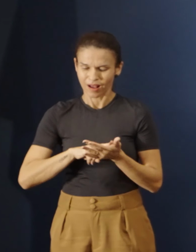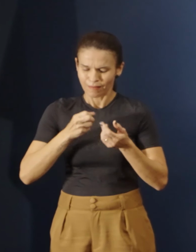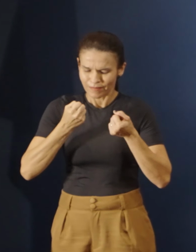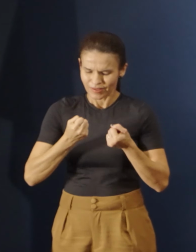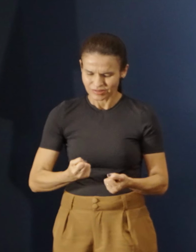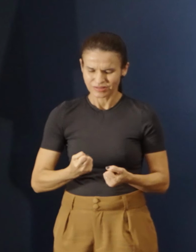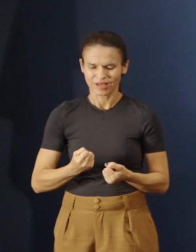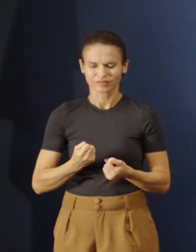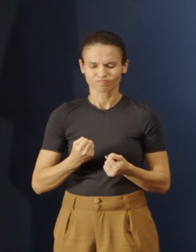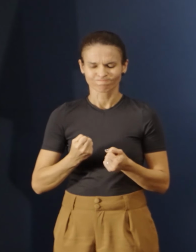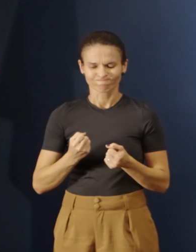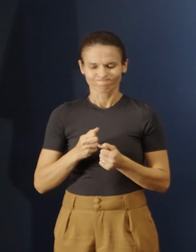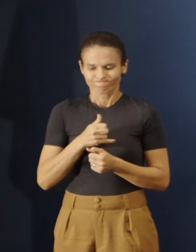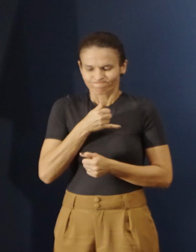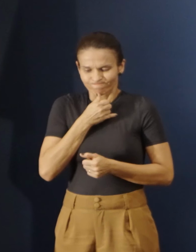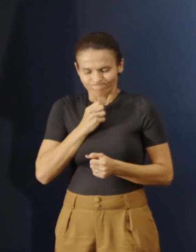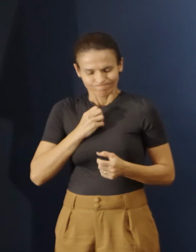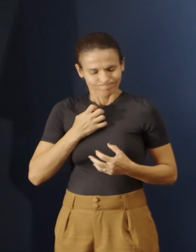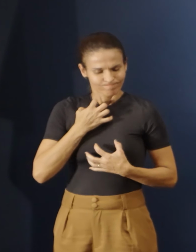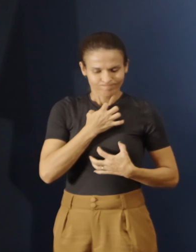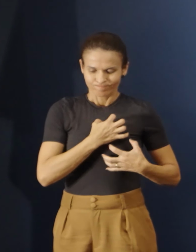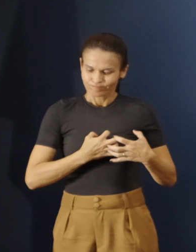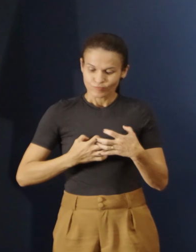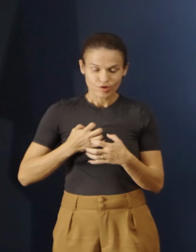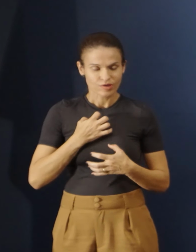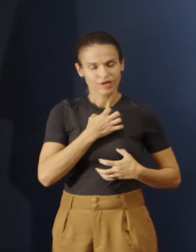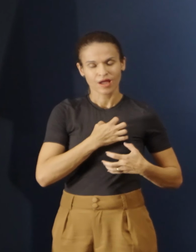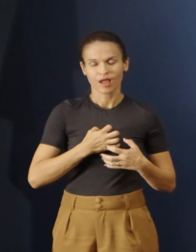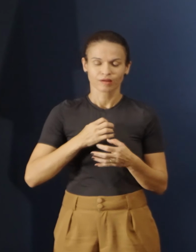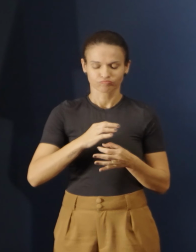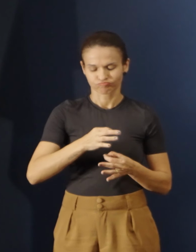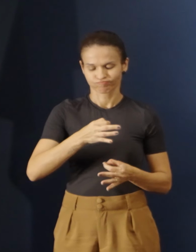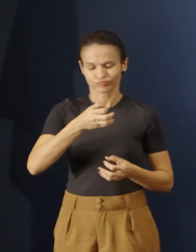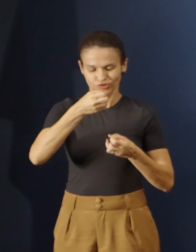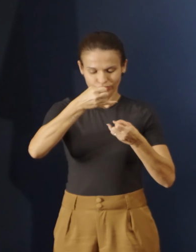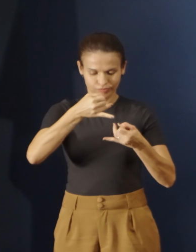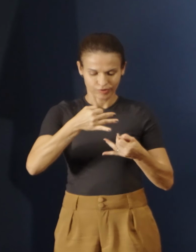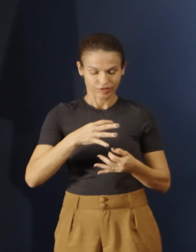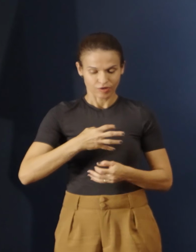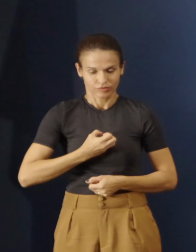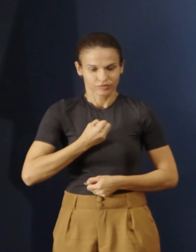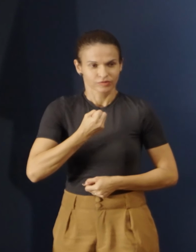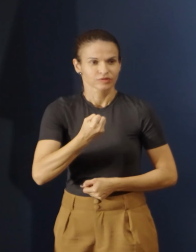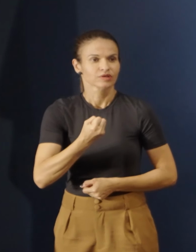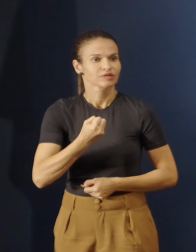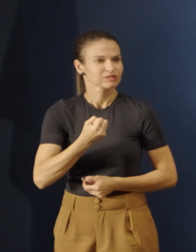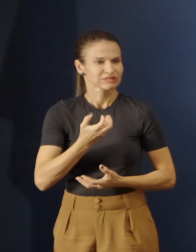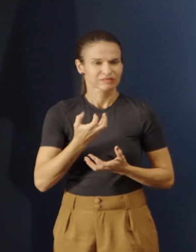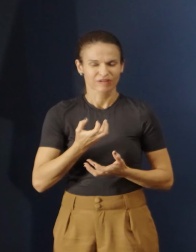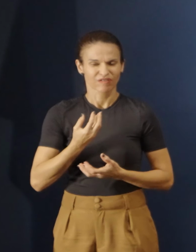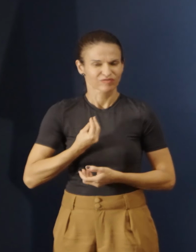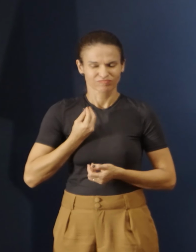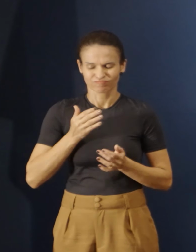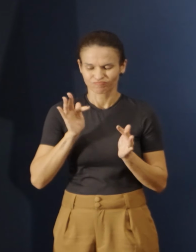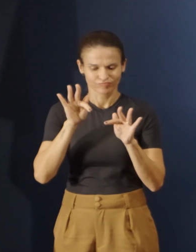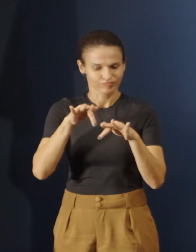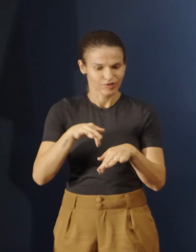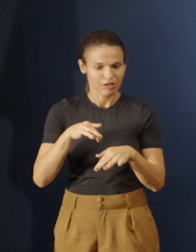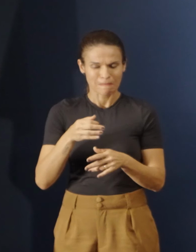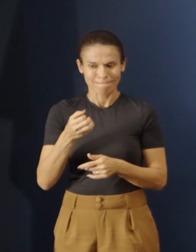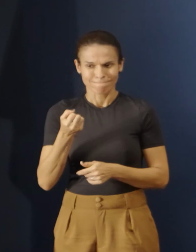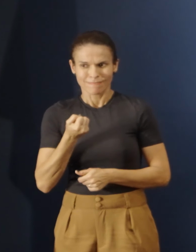Drummond depressivo até dizer chega. É a carta todinha para falar do suicídio, que ele estava querendo dar cabo da própria vida e decidindo se matava ou se